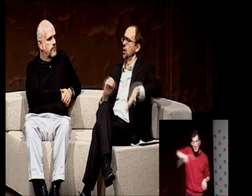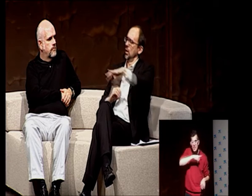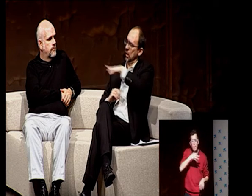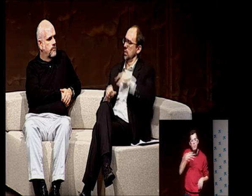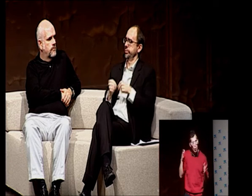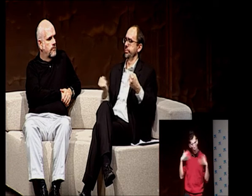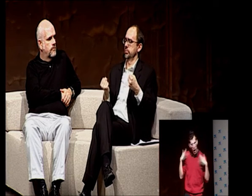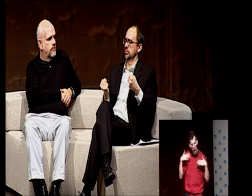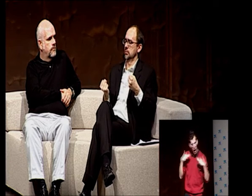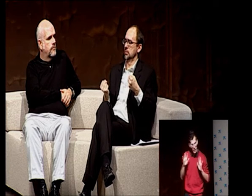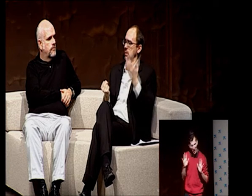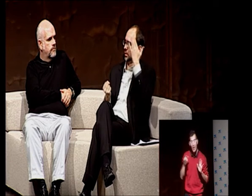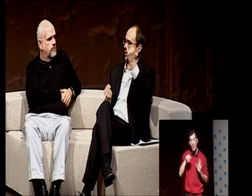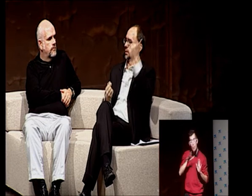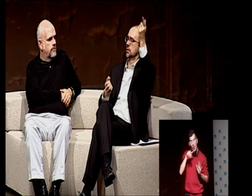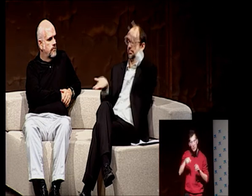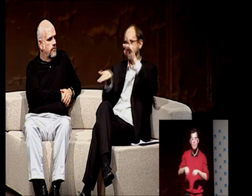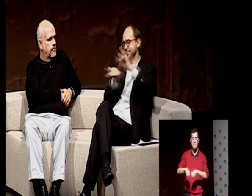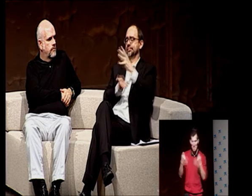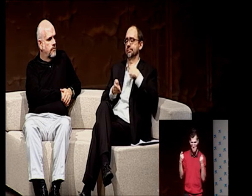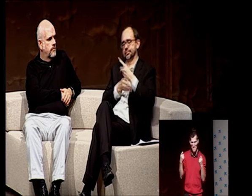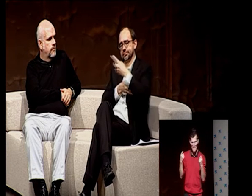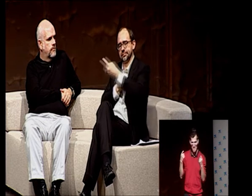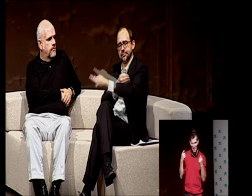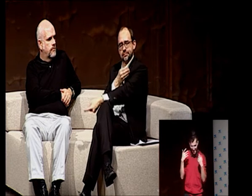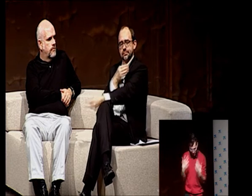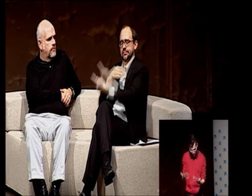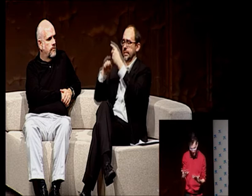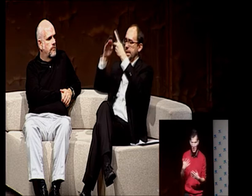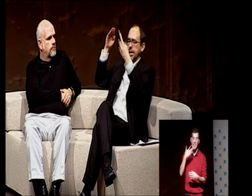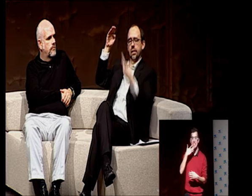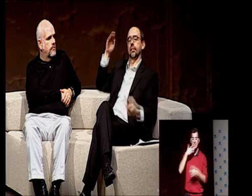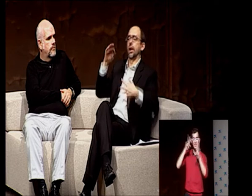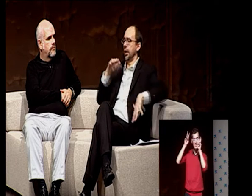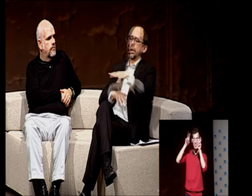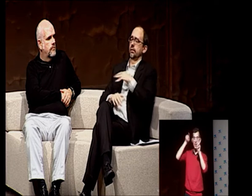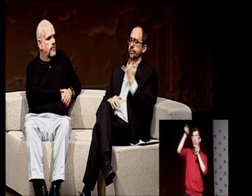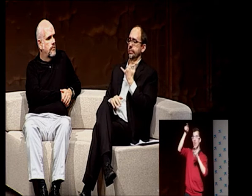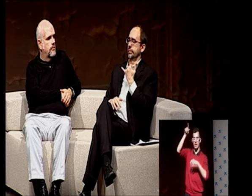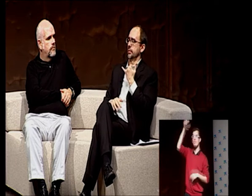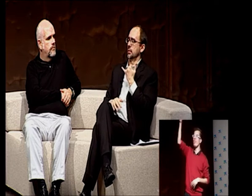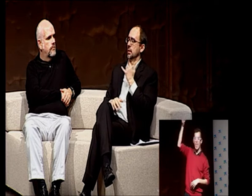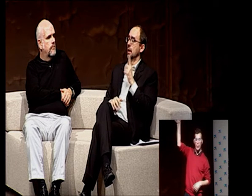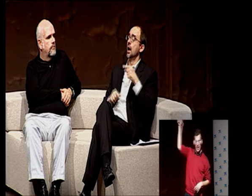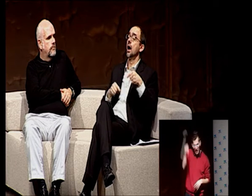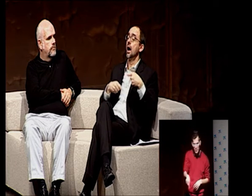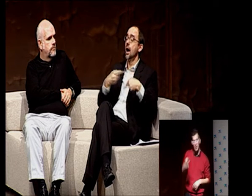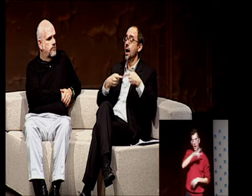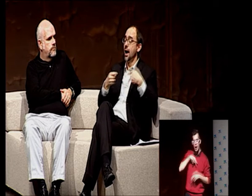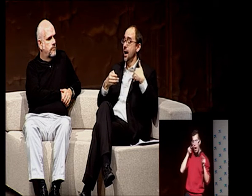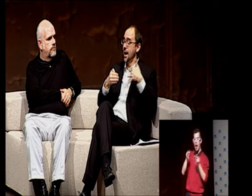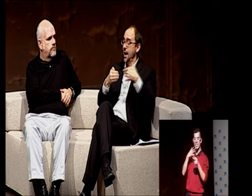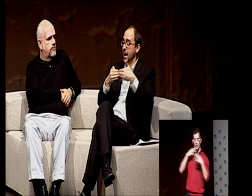en en materia religiosa podemos entender que la perfección es la que es la la de Dios la del